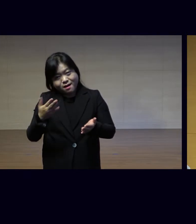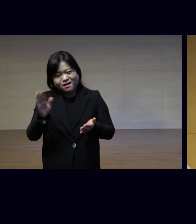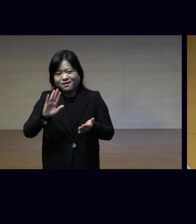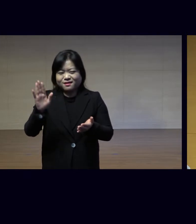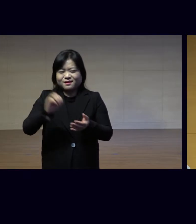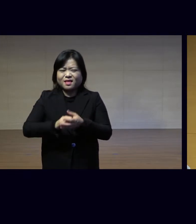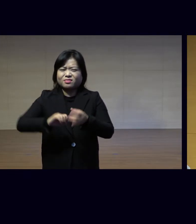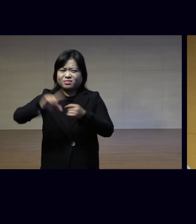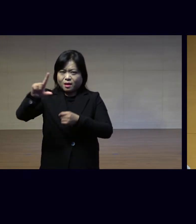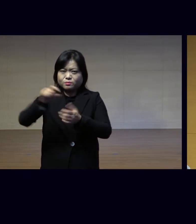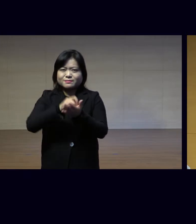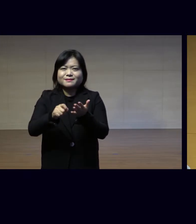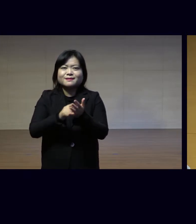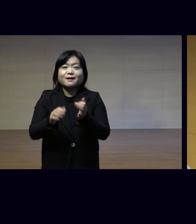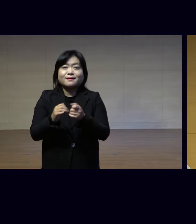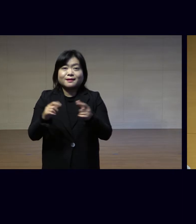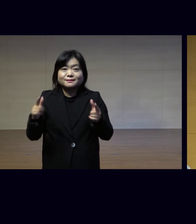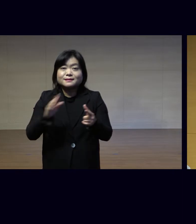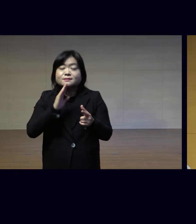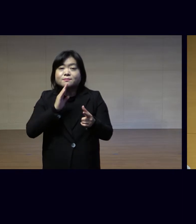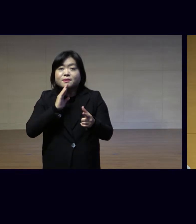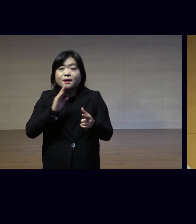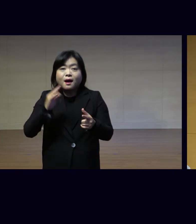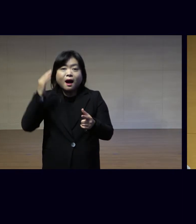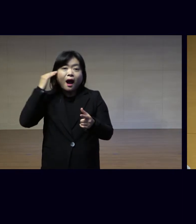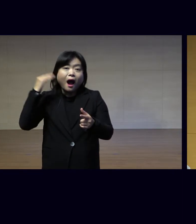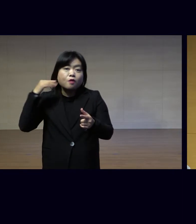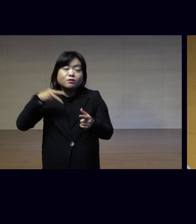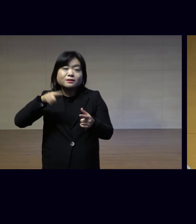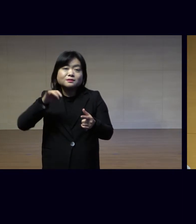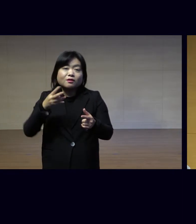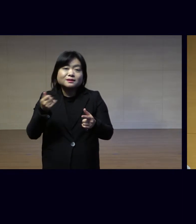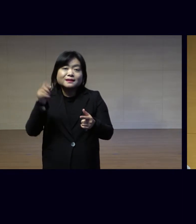많은 대부분의 작가들이 정말 우리나라 성리학엔